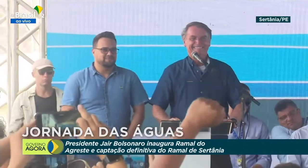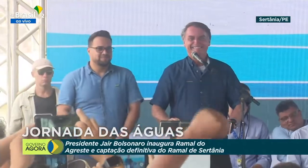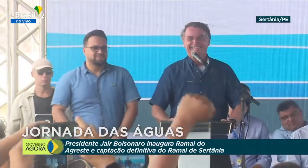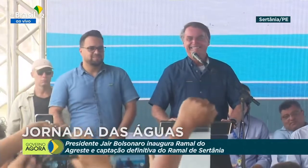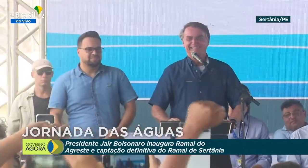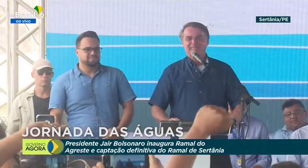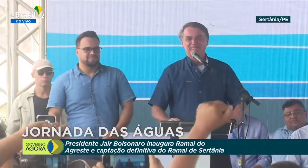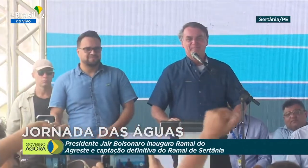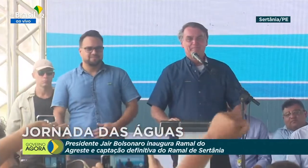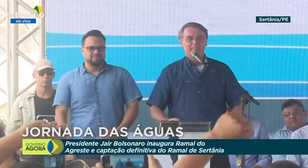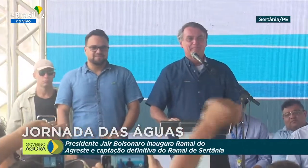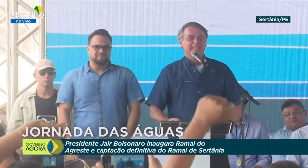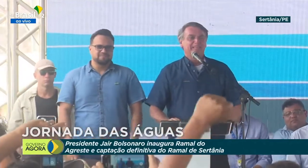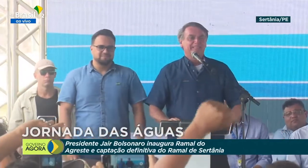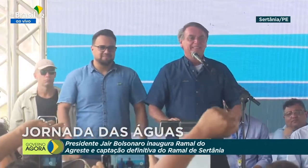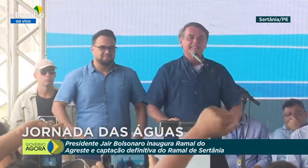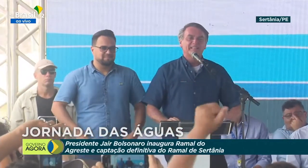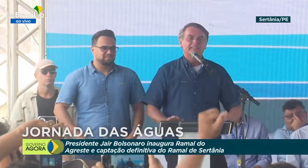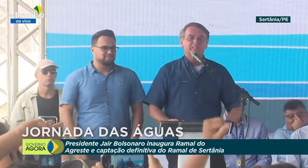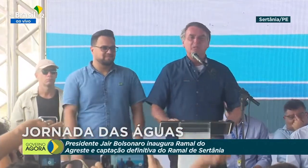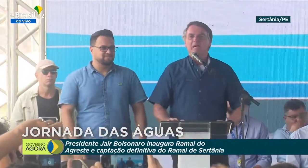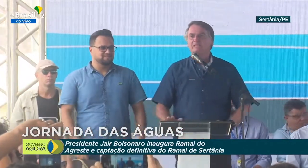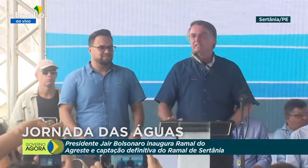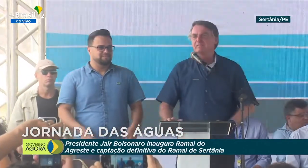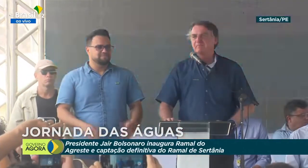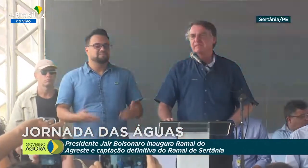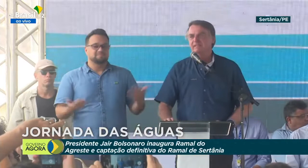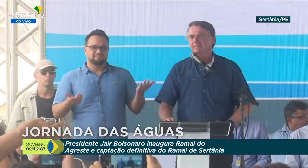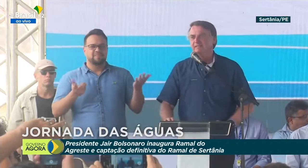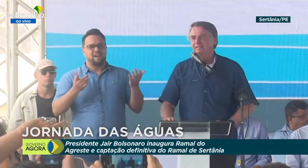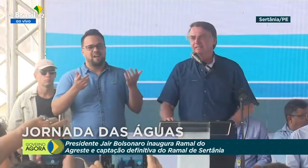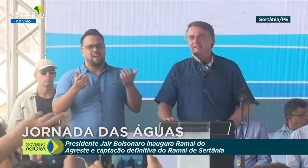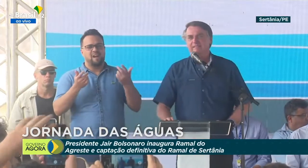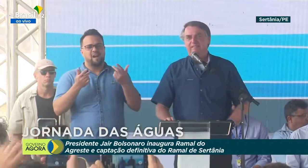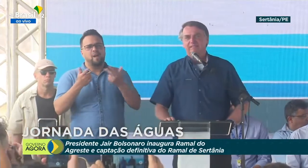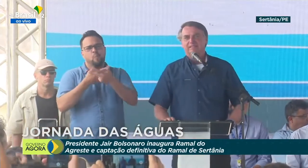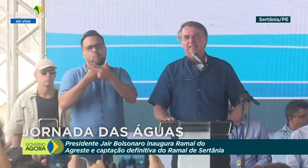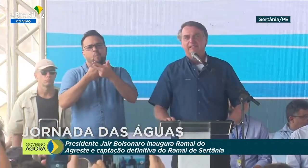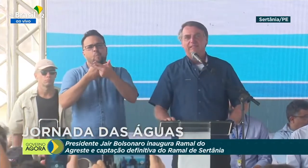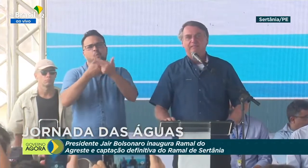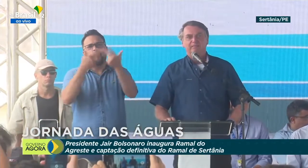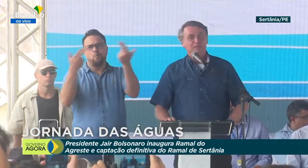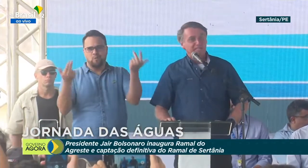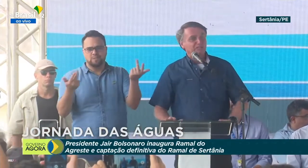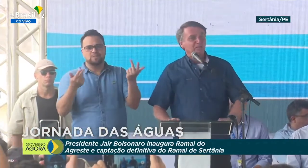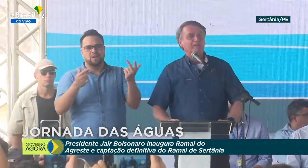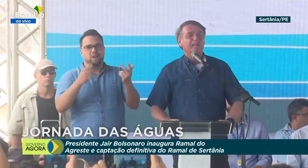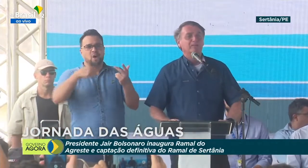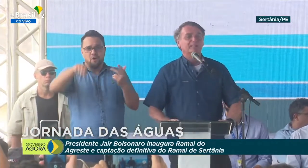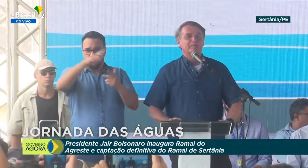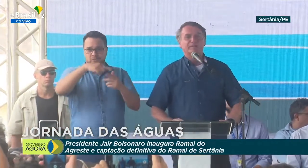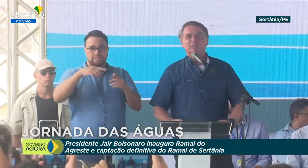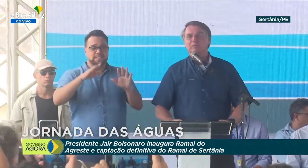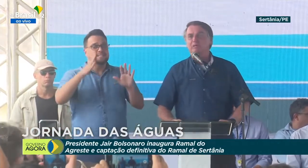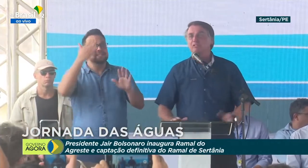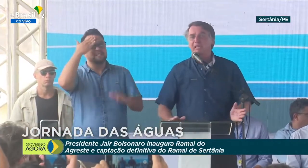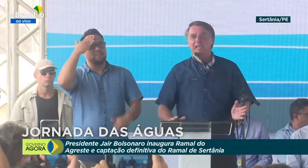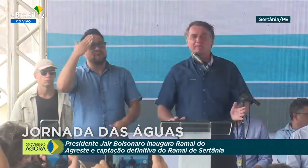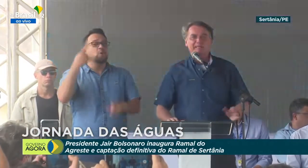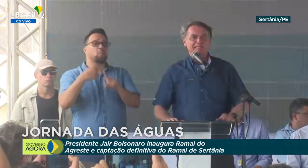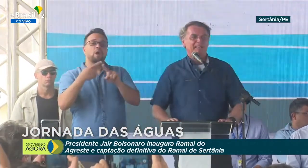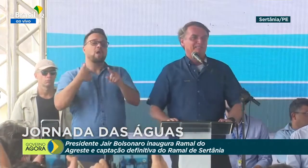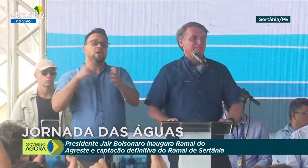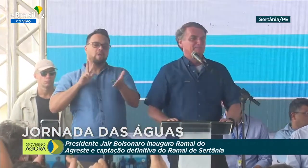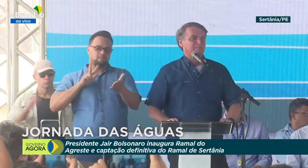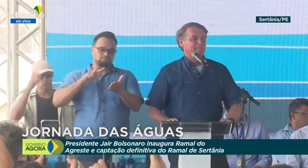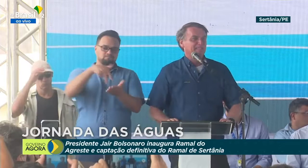Tem certas coisas que vocês só ficaram sabendo porque eu cheguei